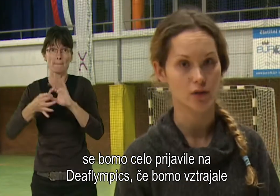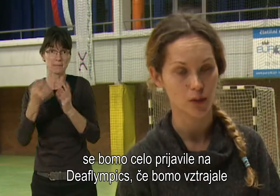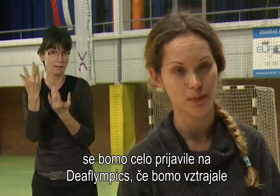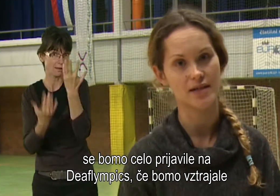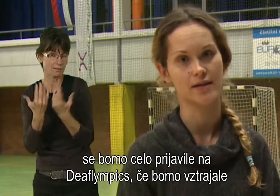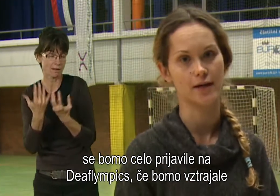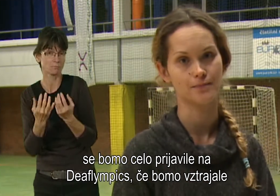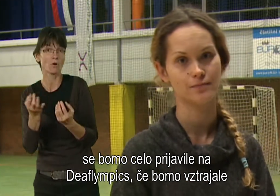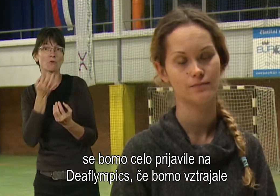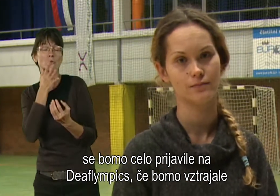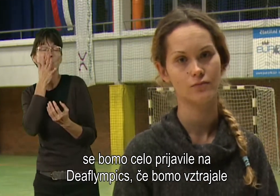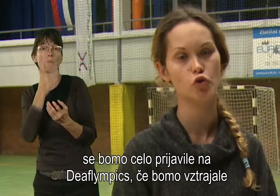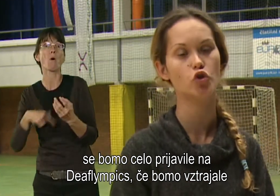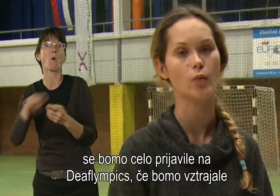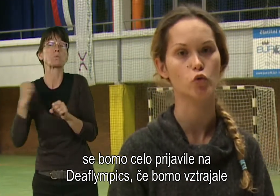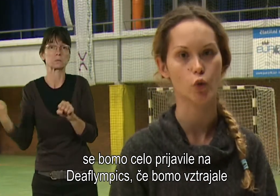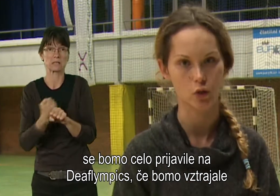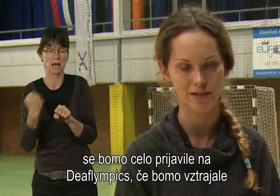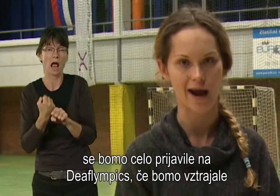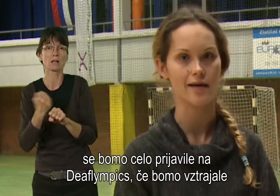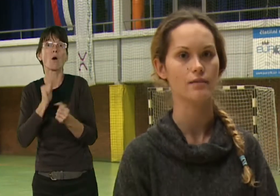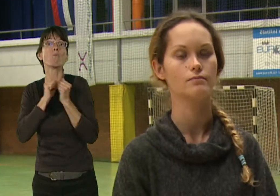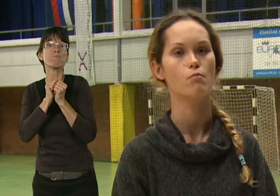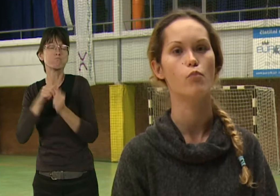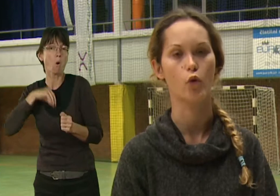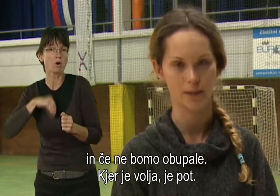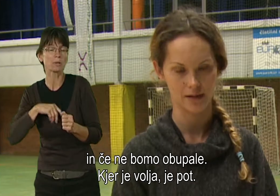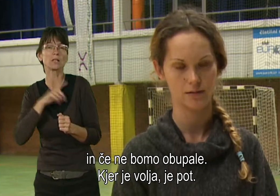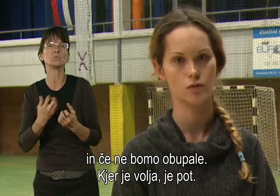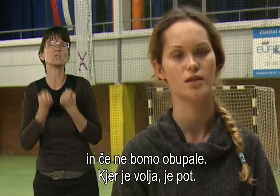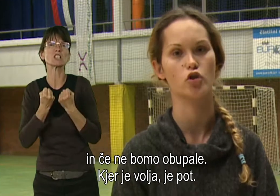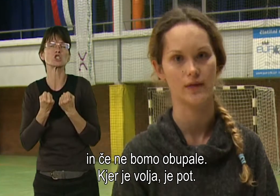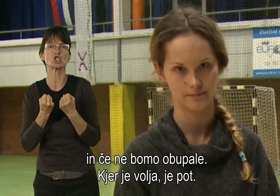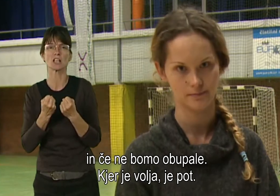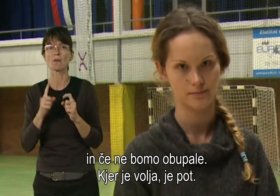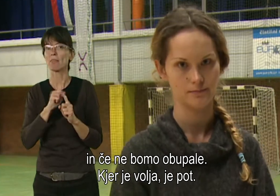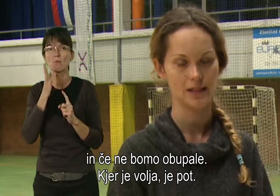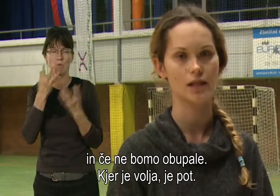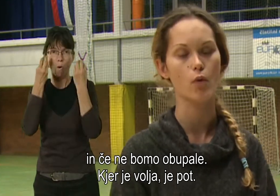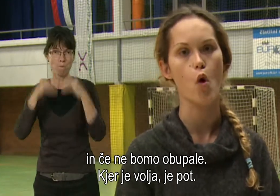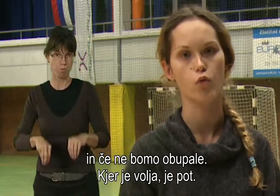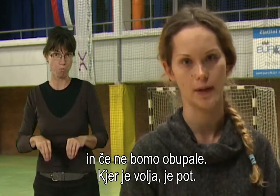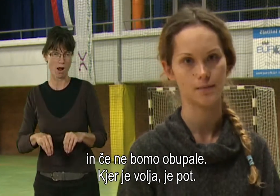na olimpijske igre. Če bomo toliko vztrajne, borbene in drljive in ne bomo obupale.